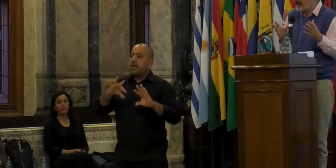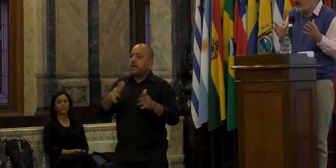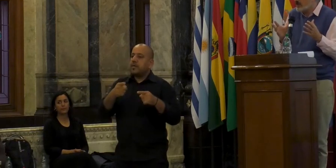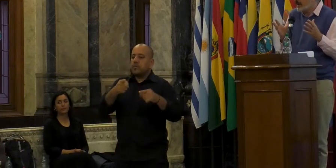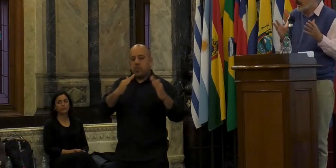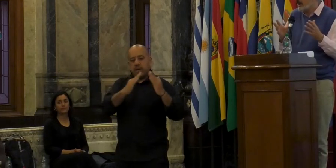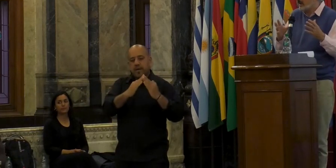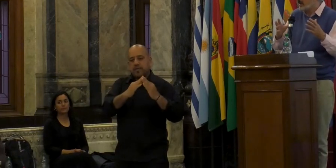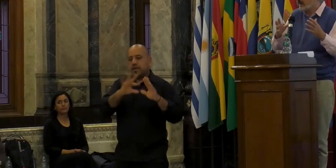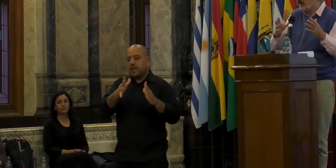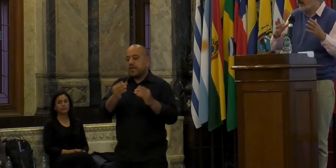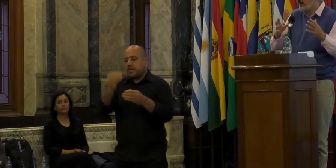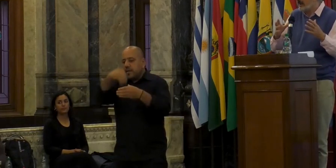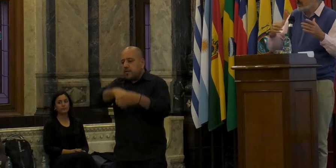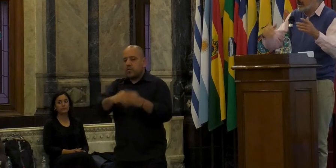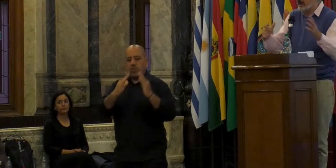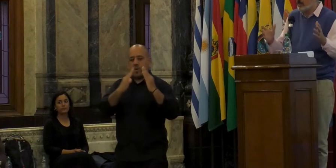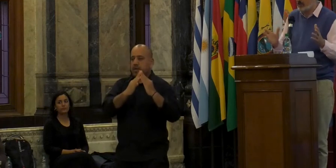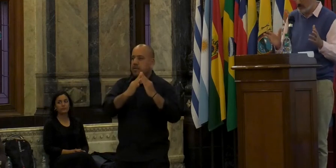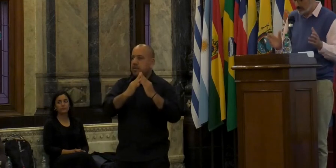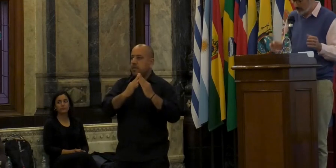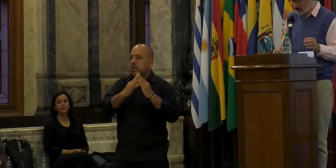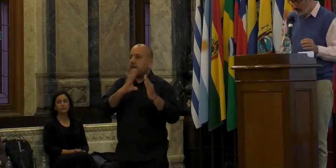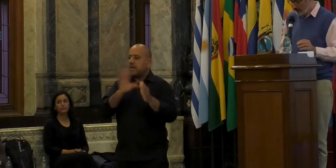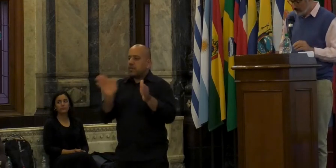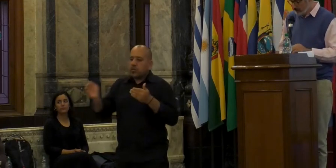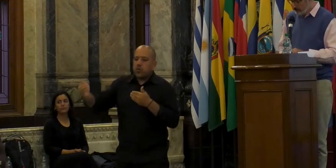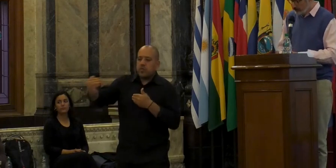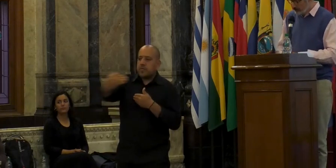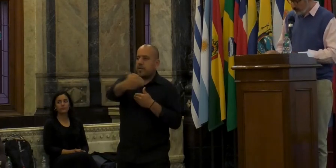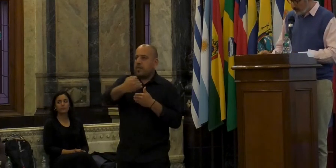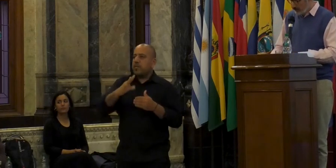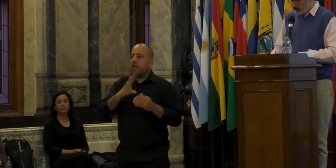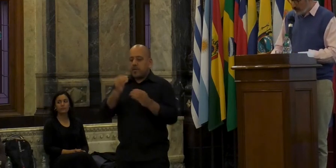una casa, qué es un hogar, a partir de un cierre de muros.